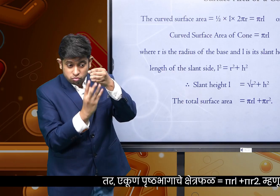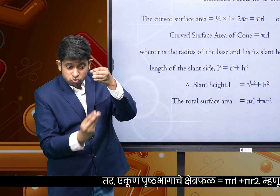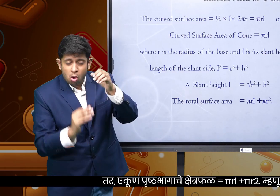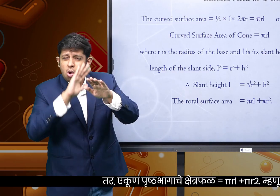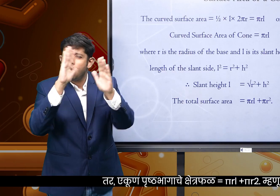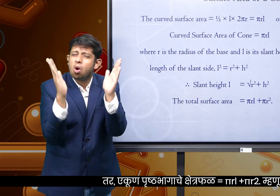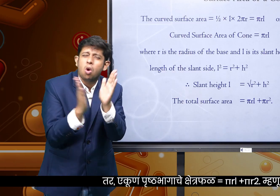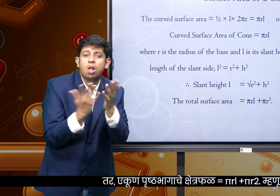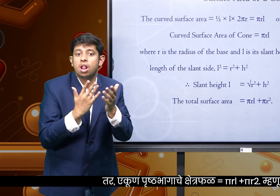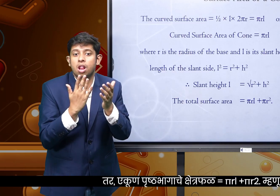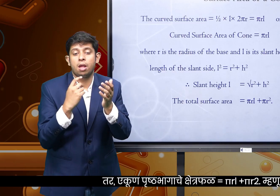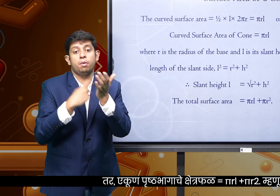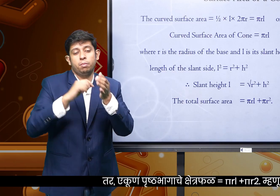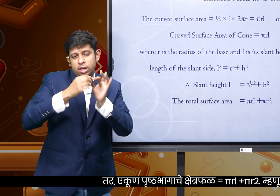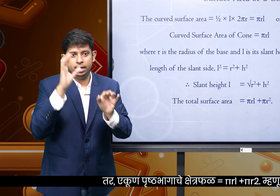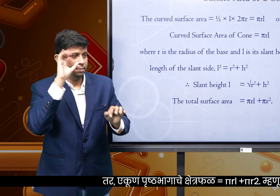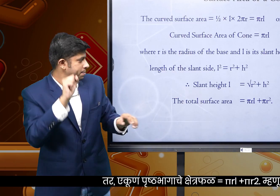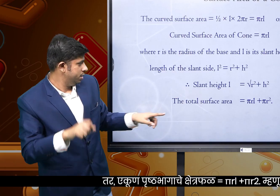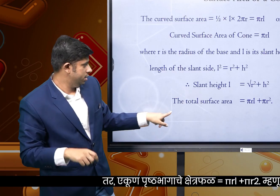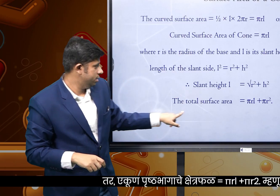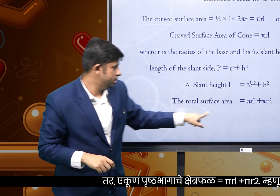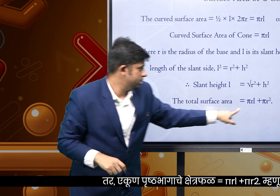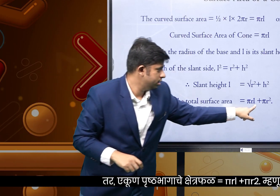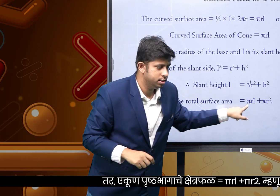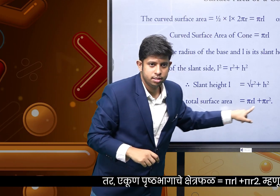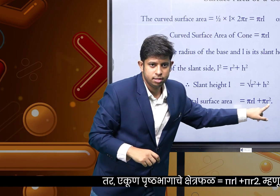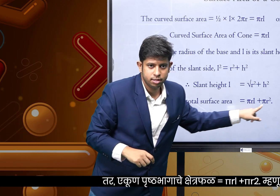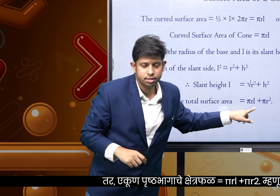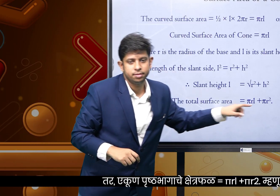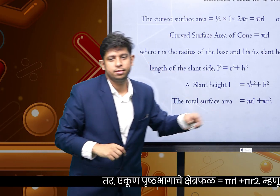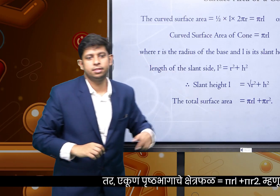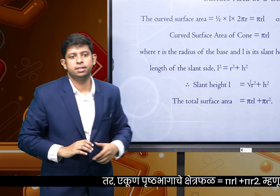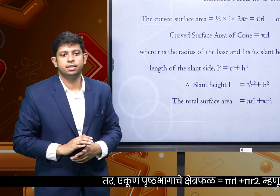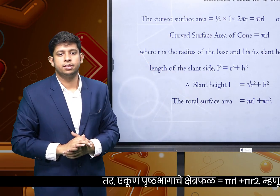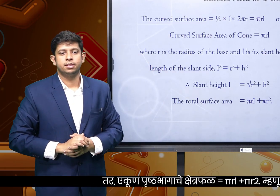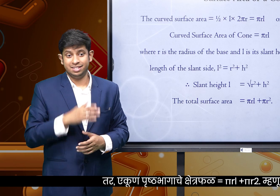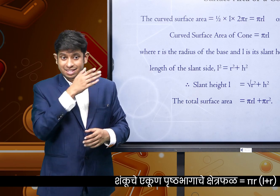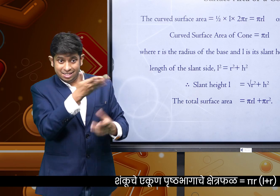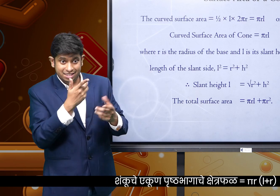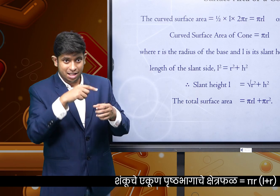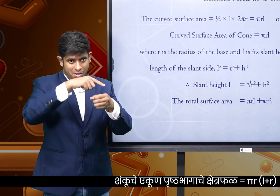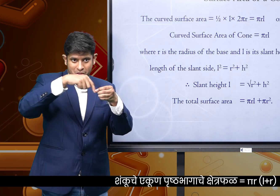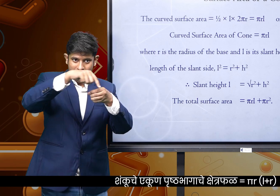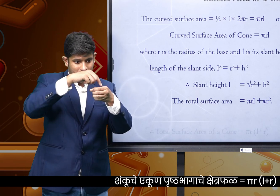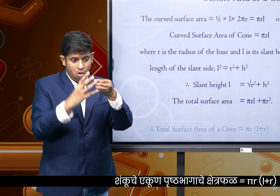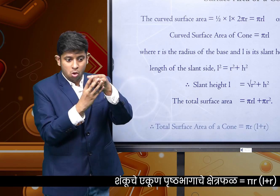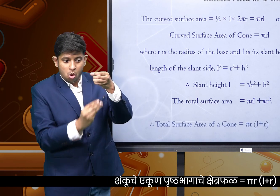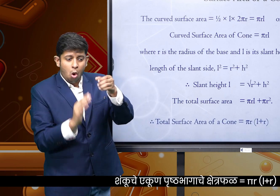पृष्ठभागाचे क्षेत्रफळ बरोबर πrl अधिक पायार वर्ग, म्हणून शंकूचे एकूण पृष्ठभागाचे